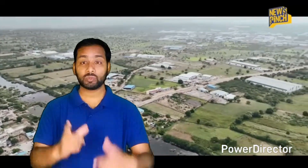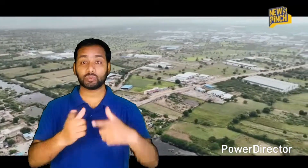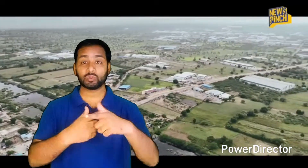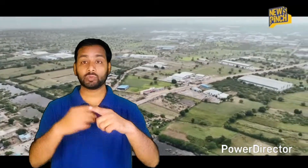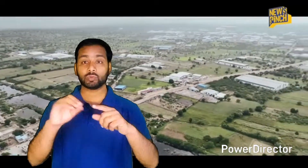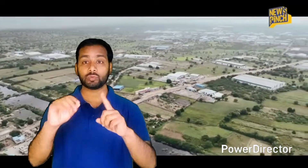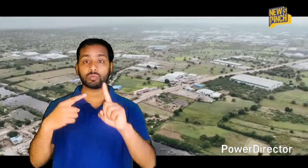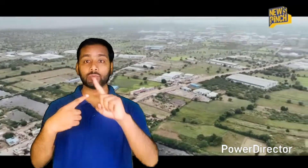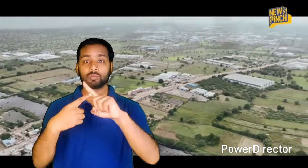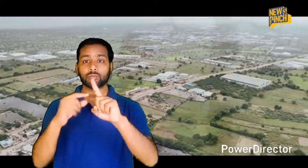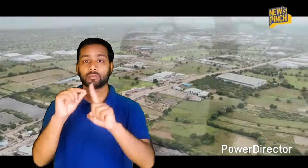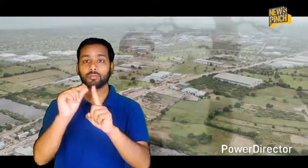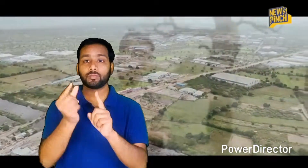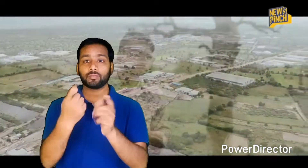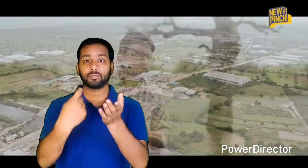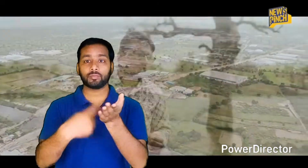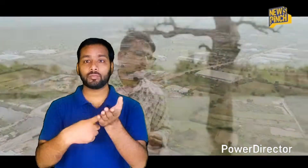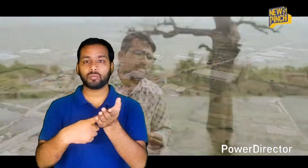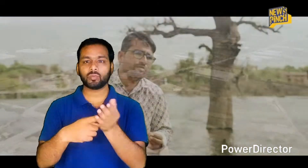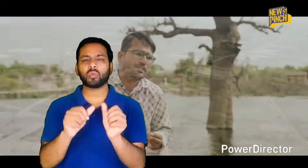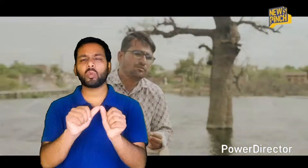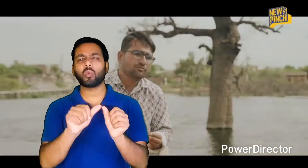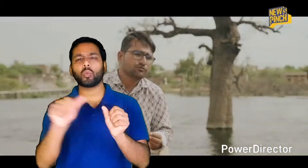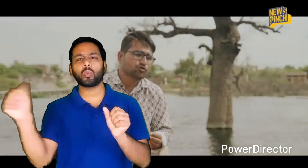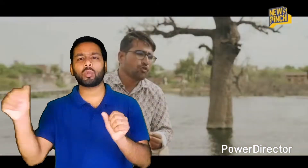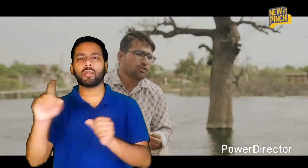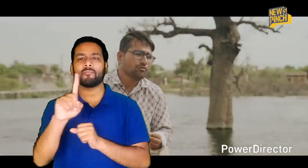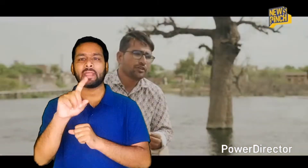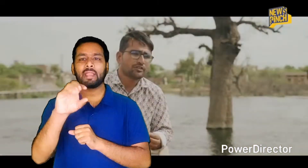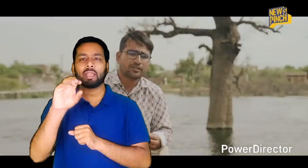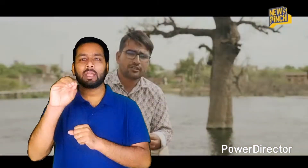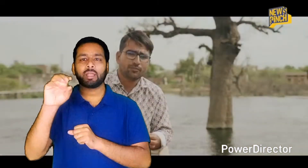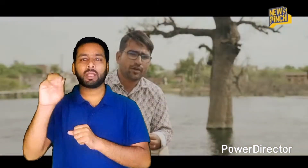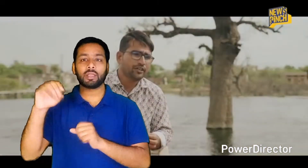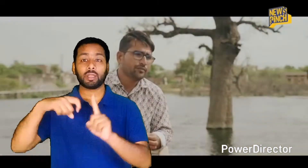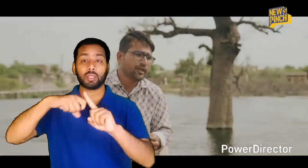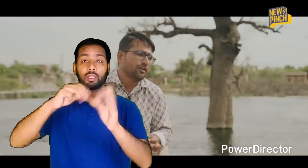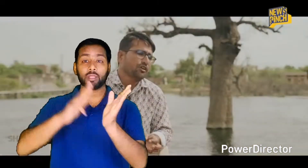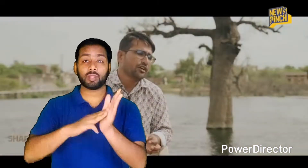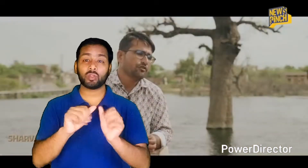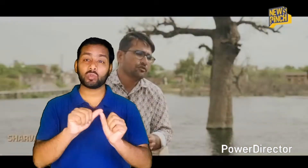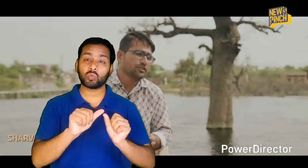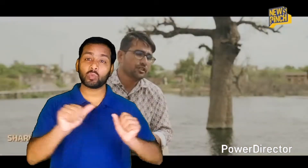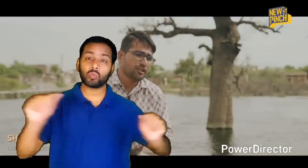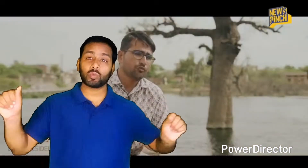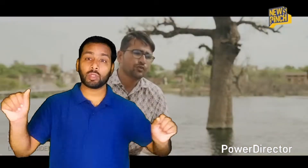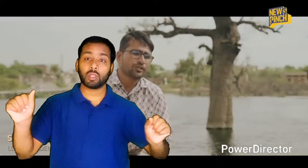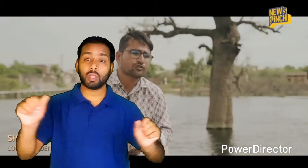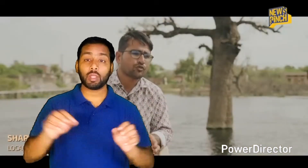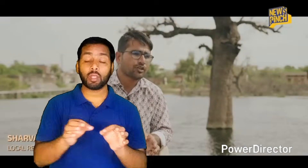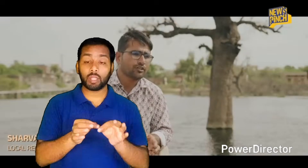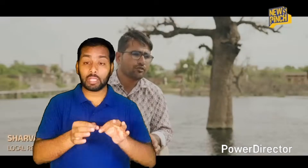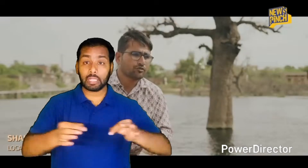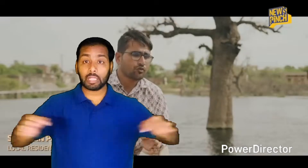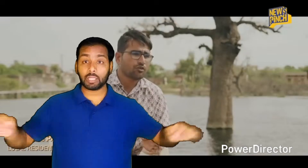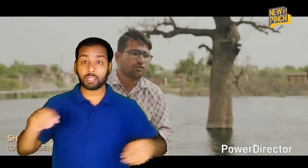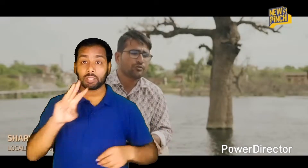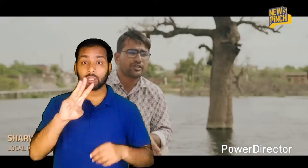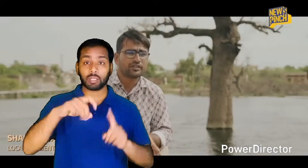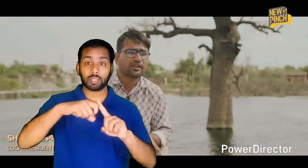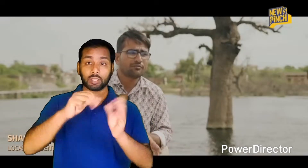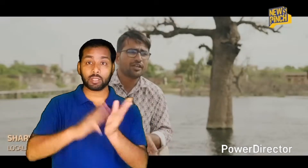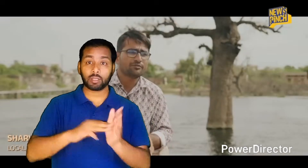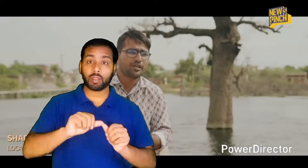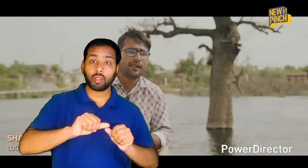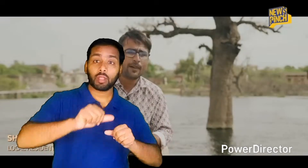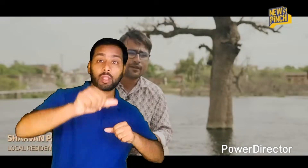जोधपुर से लेकर के और कल्याणपुर तक करीब करीब 100 किलोमीटर तक ये पानी फैला हुआ है, और 3 किलोमीटर की चौड़ाई और 100